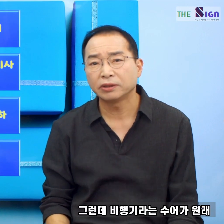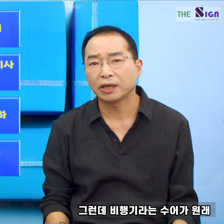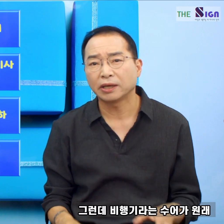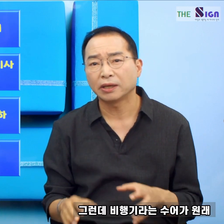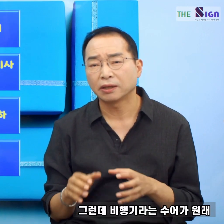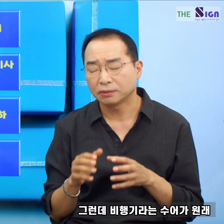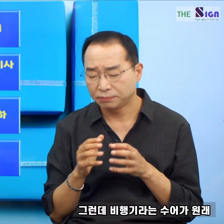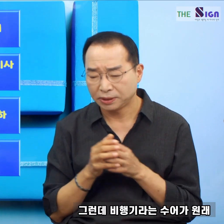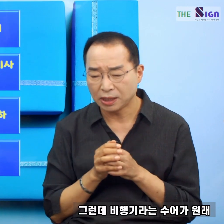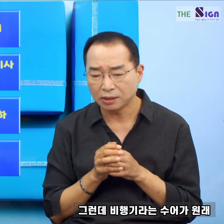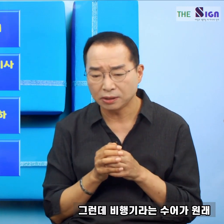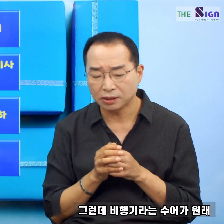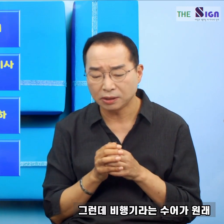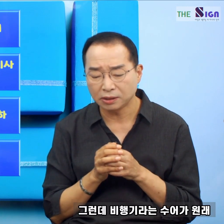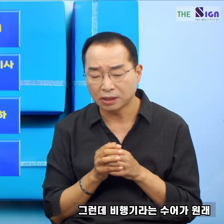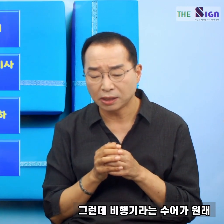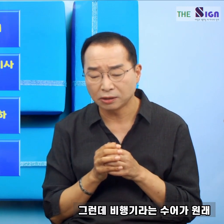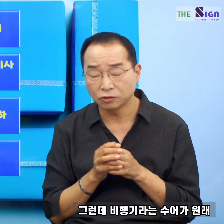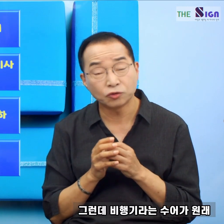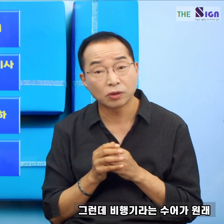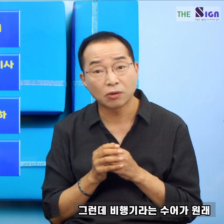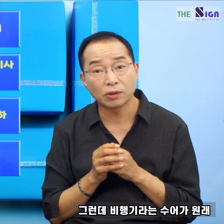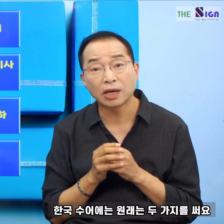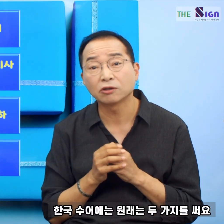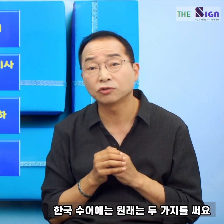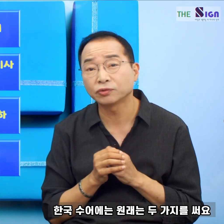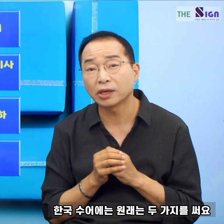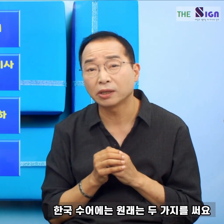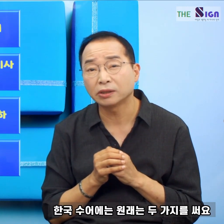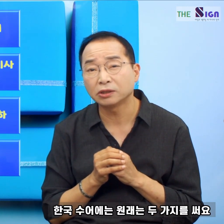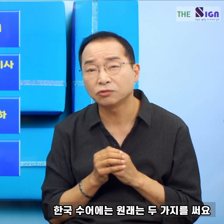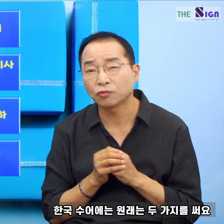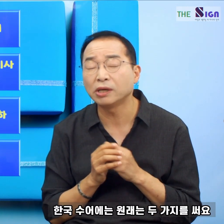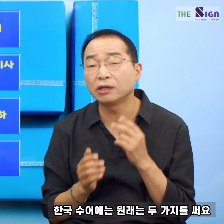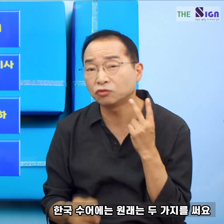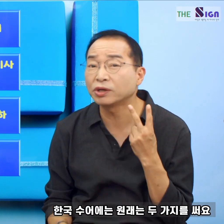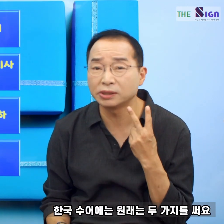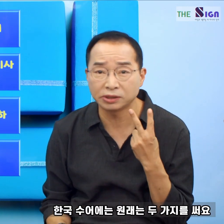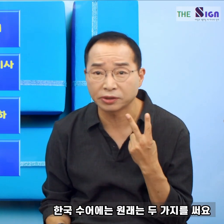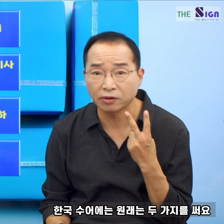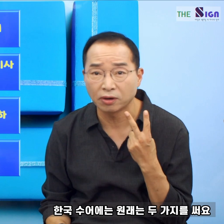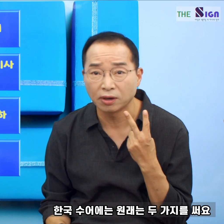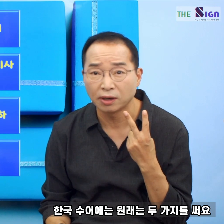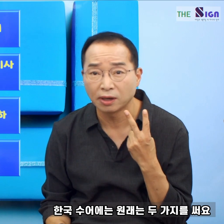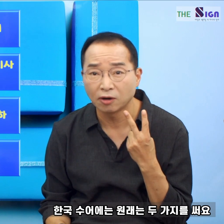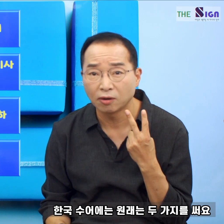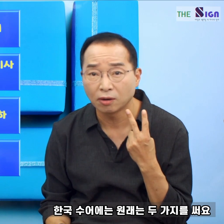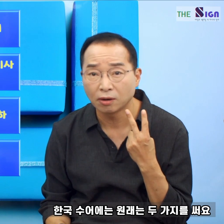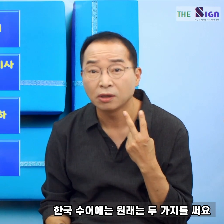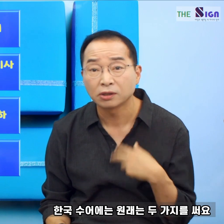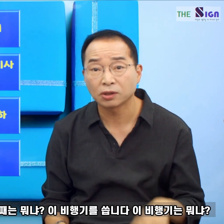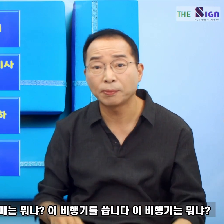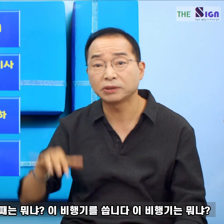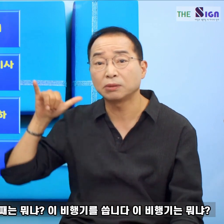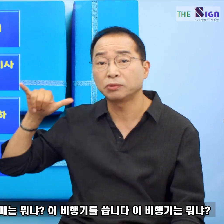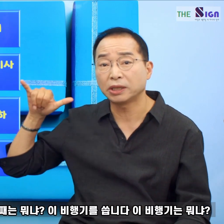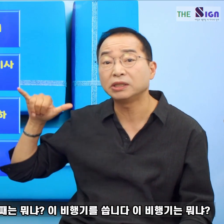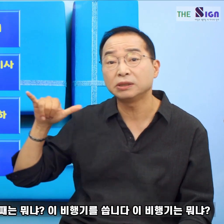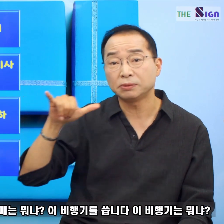그런데 비행기라는 수어가 원래 한국 수어에는 원래는 두 가지를 써요. 첫 번째는 뭐냐, 이